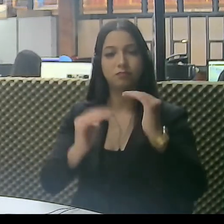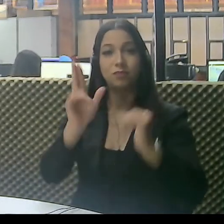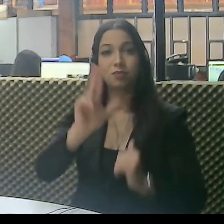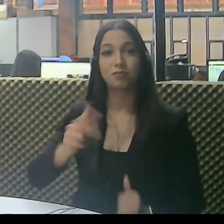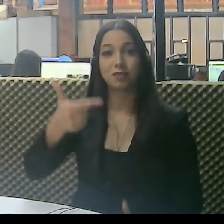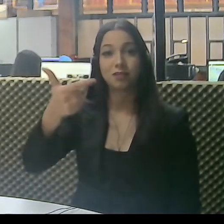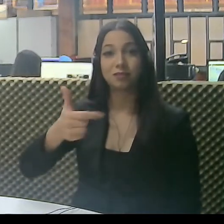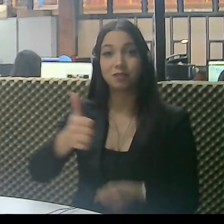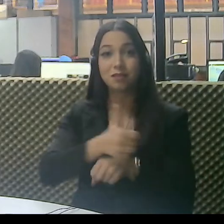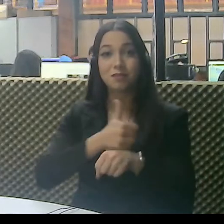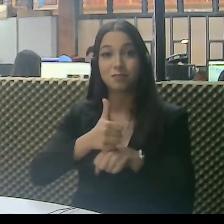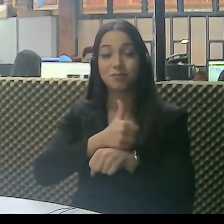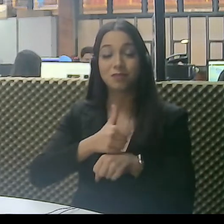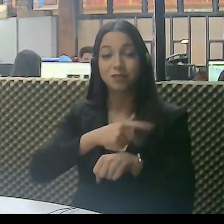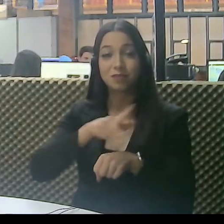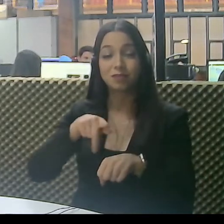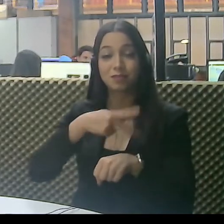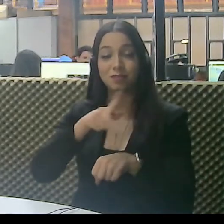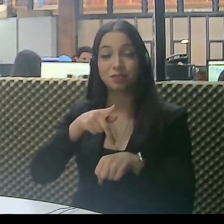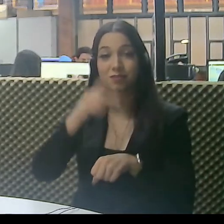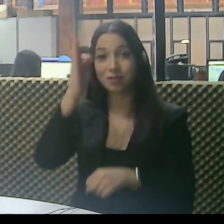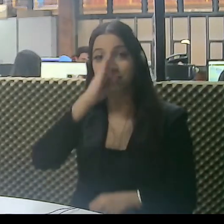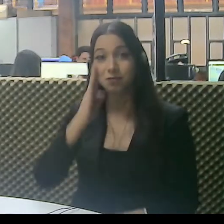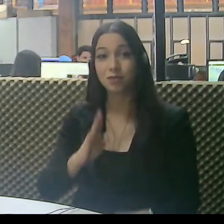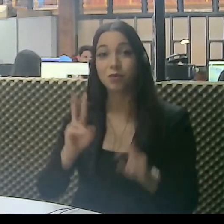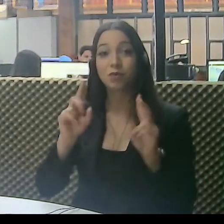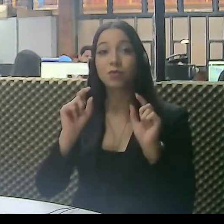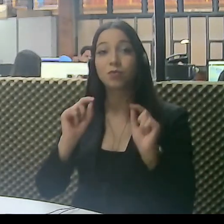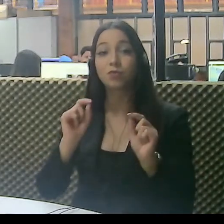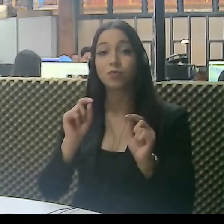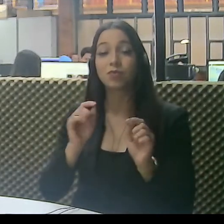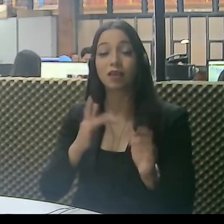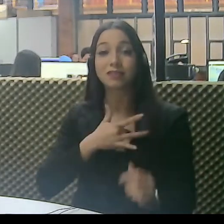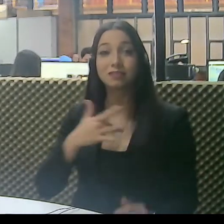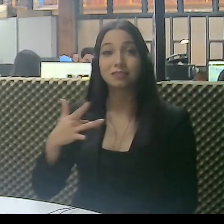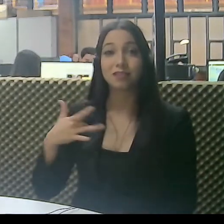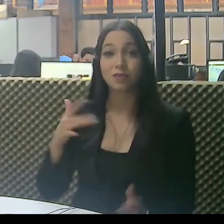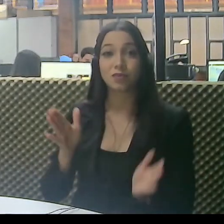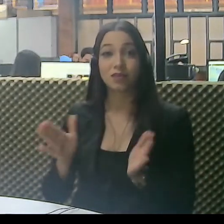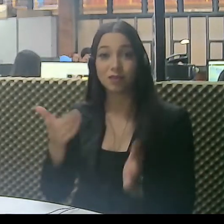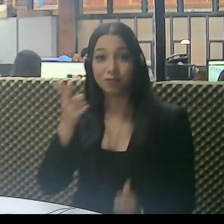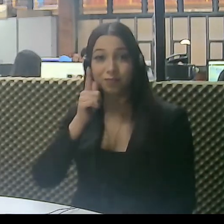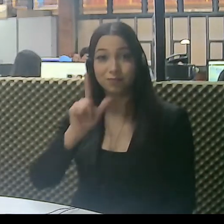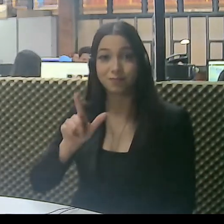a segunda melhor cidade do país, também no quesito a acesso à saúde.